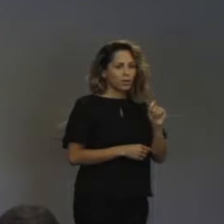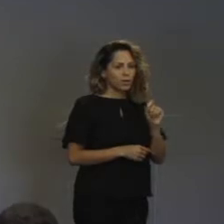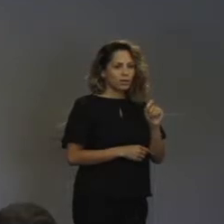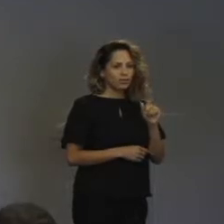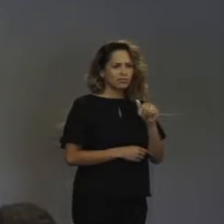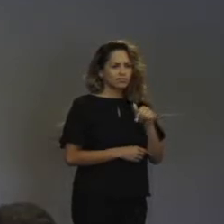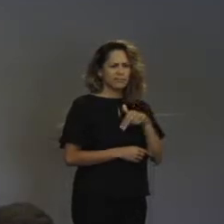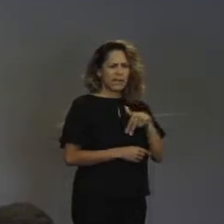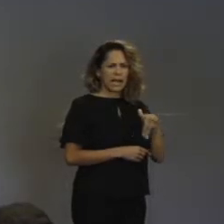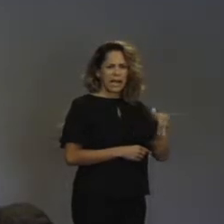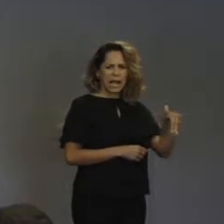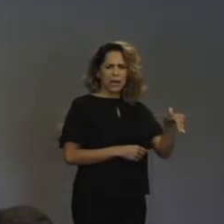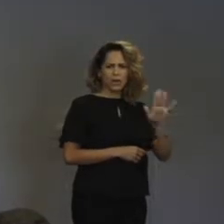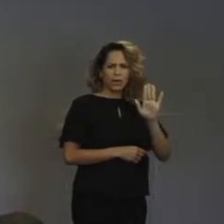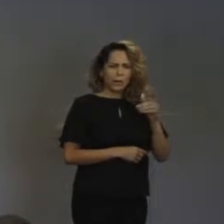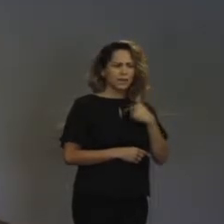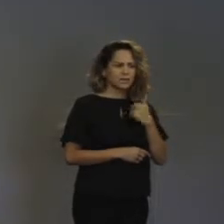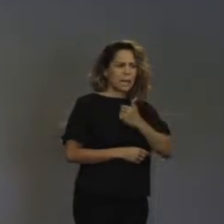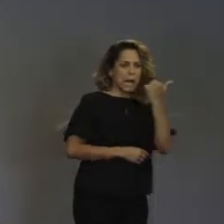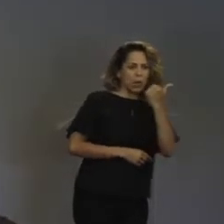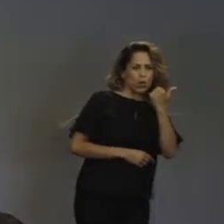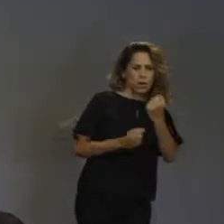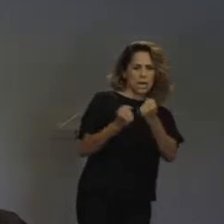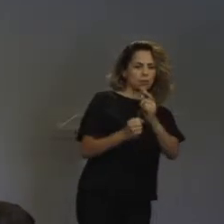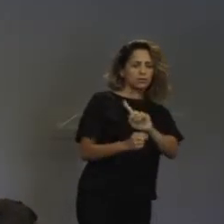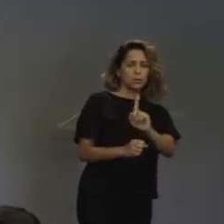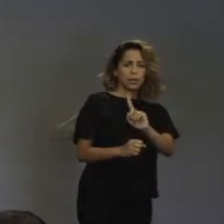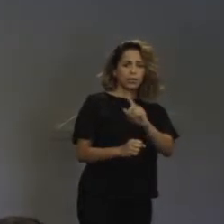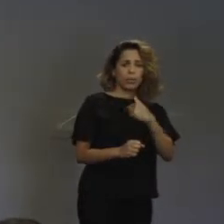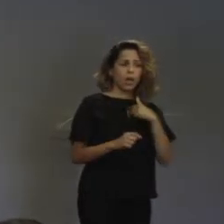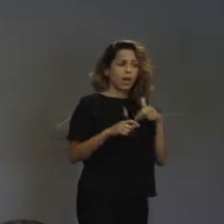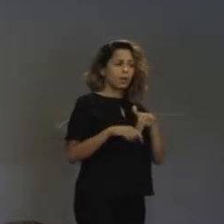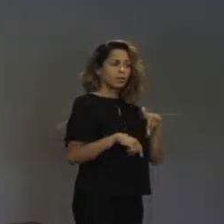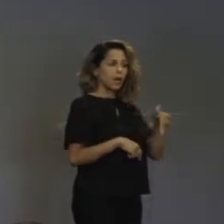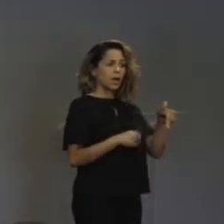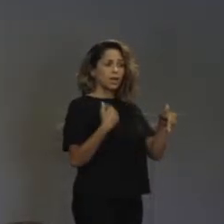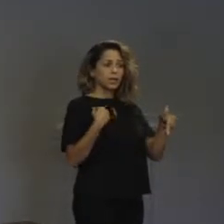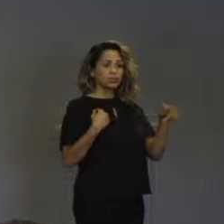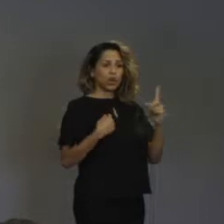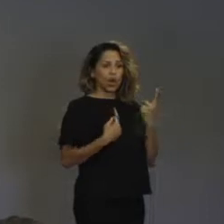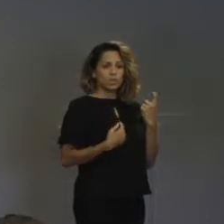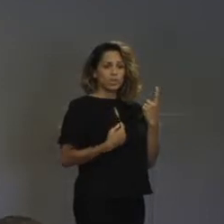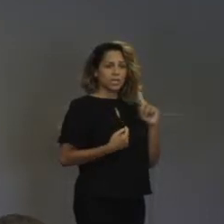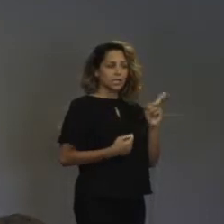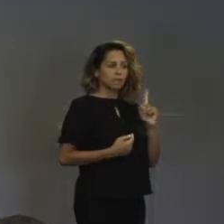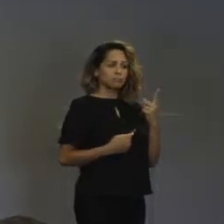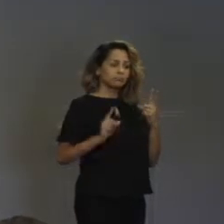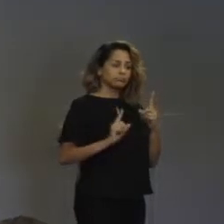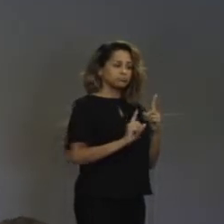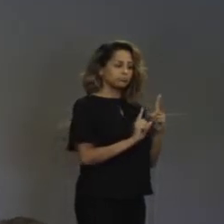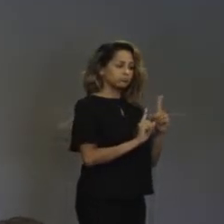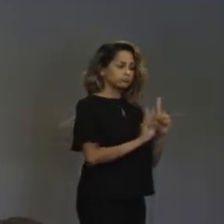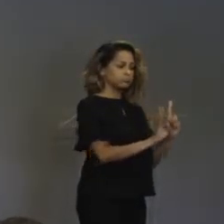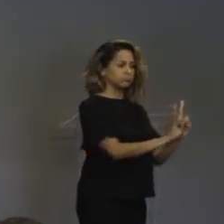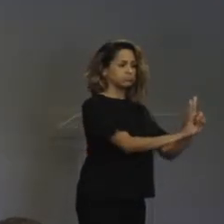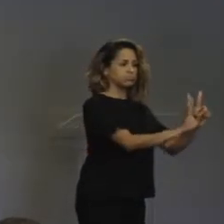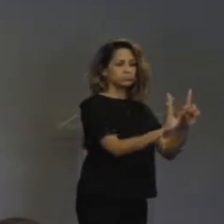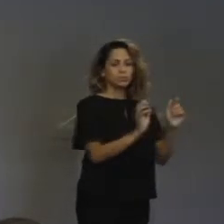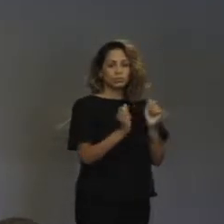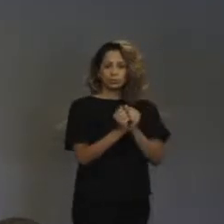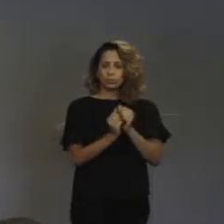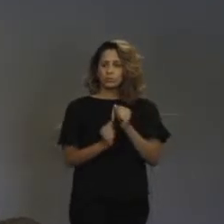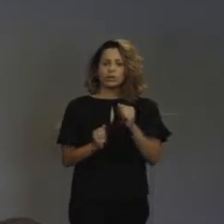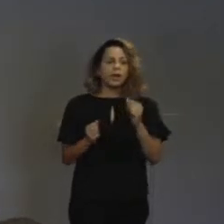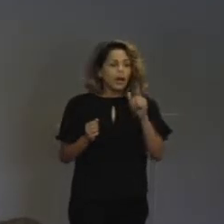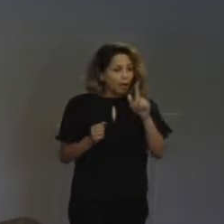até a escola em conjunto, virar uma startup, e é uma startup, é de base tecnológica, é escalável, e o trabalho delas é simplesmente fazer as